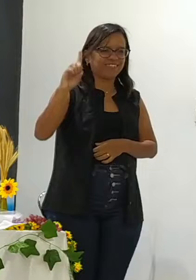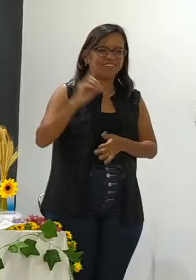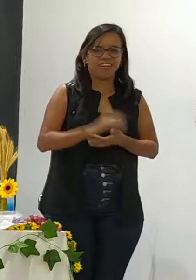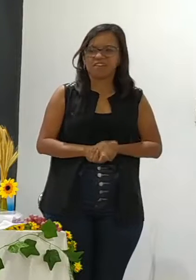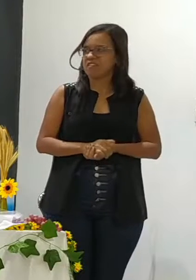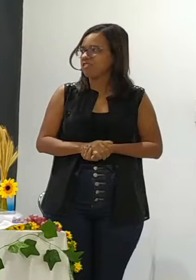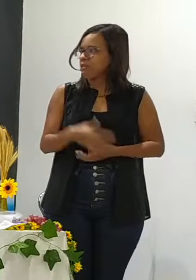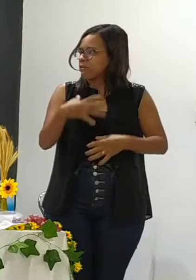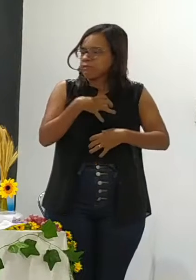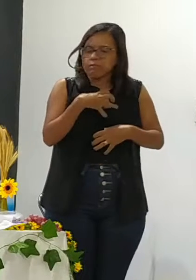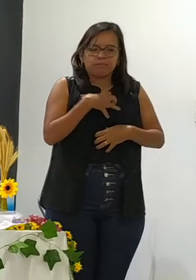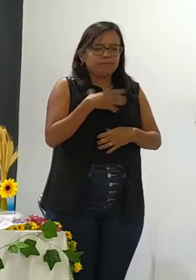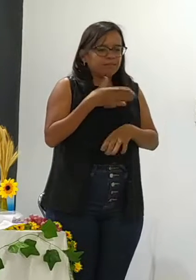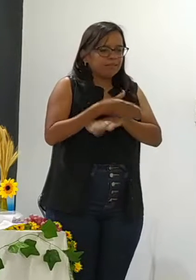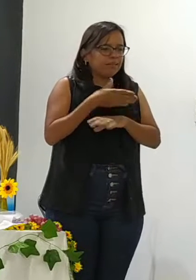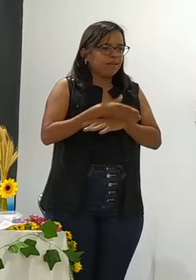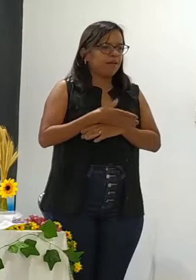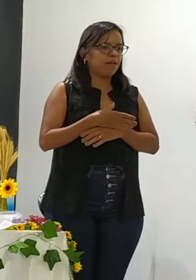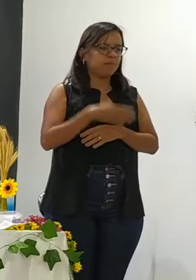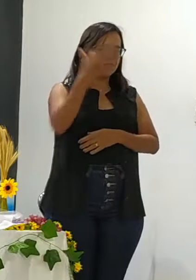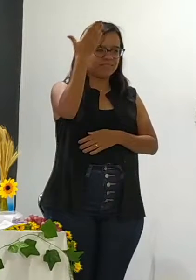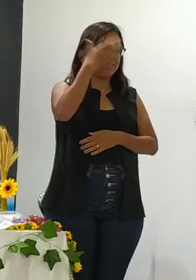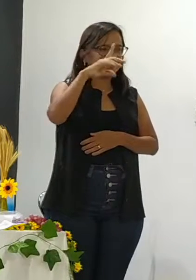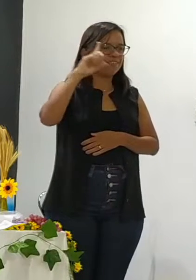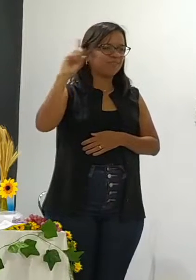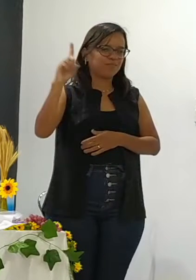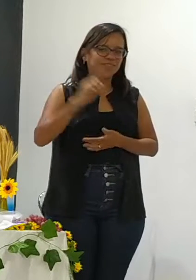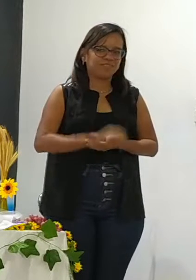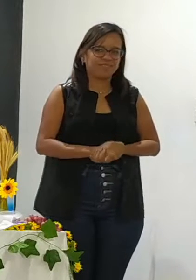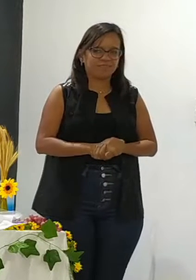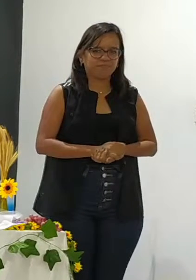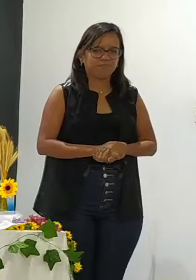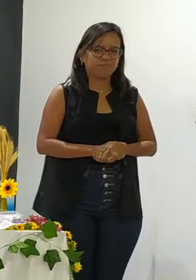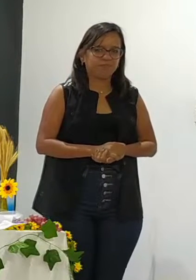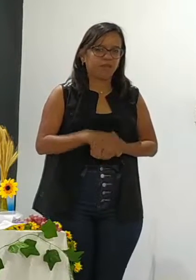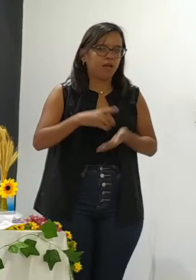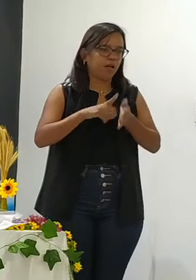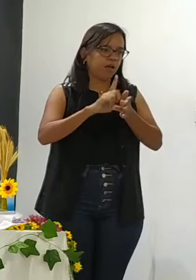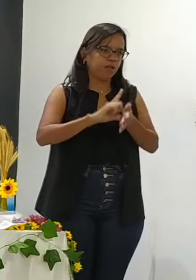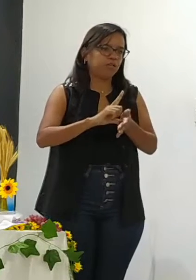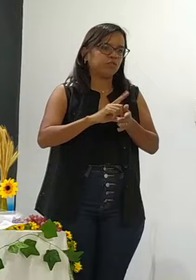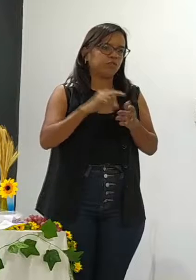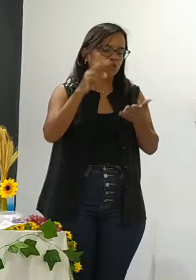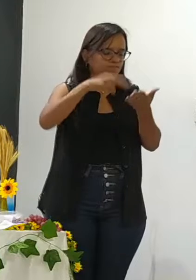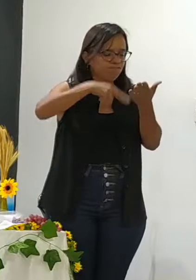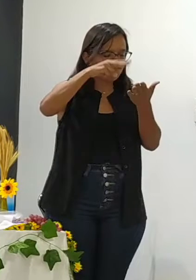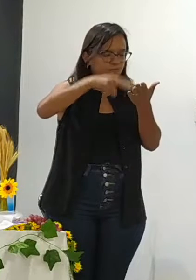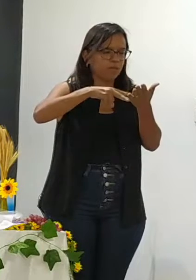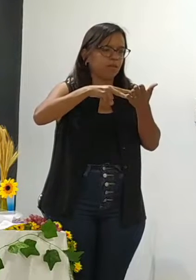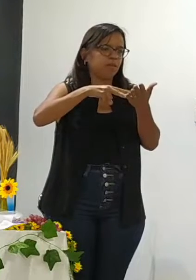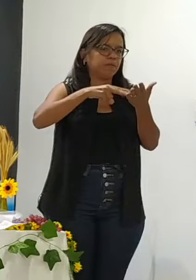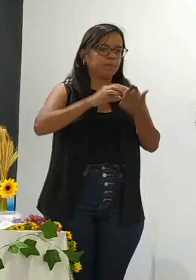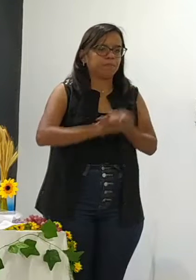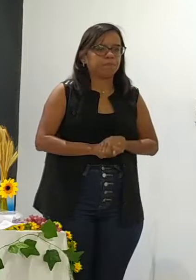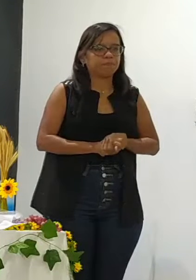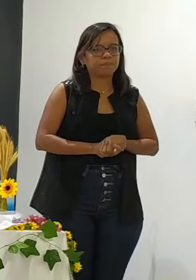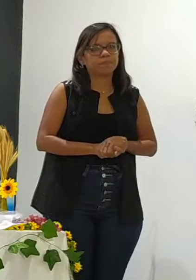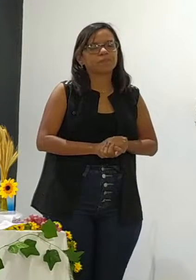já cheguei aqui sentindo a presença de Deus. Sabe, queridos, antes de ler a palavra, o que foi nos